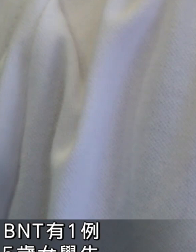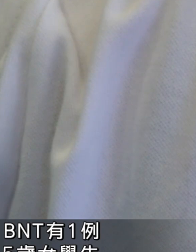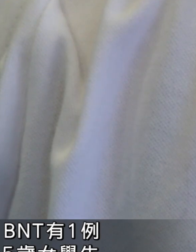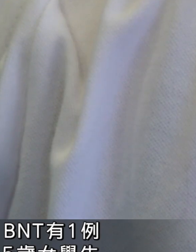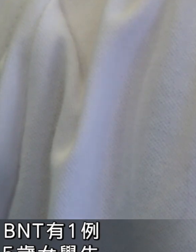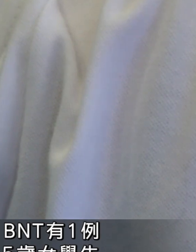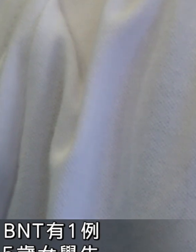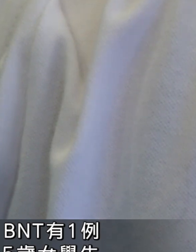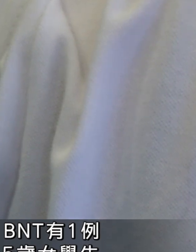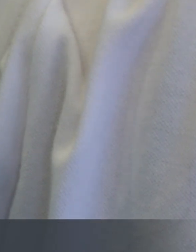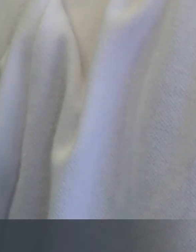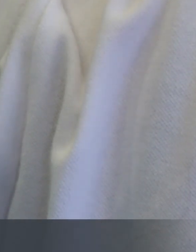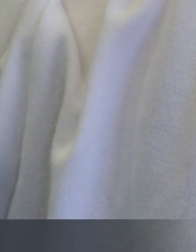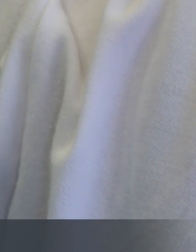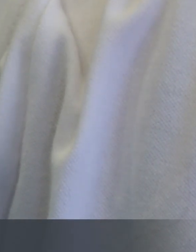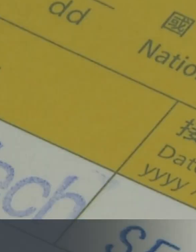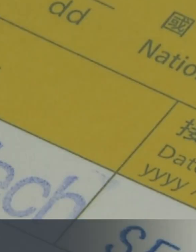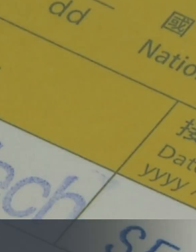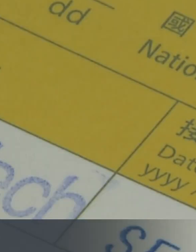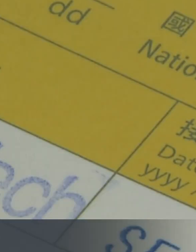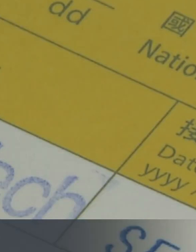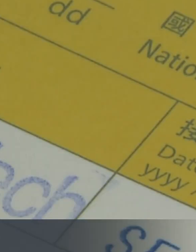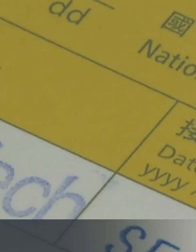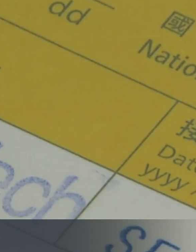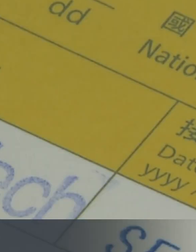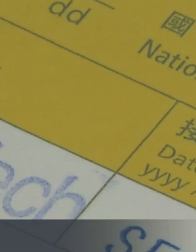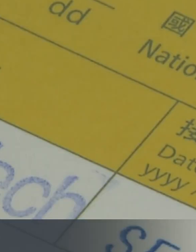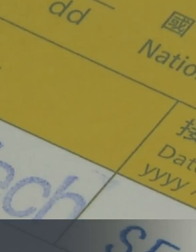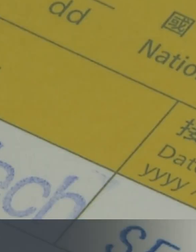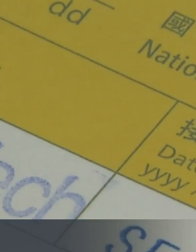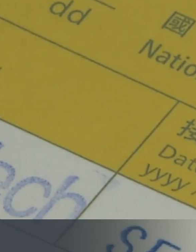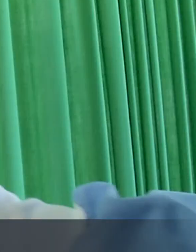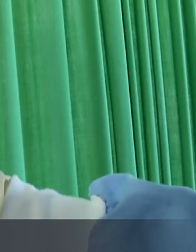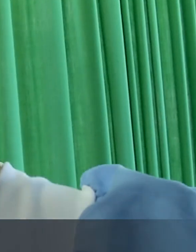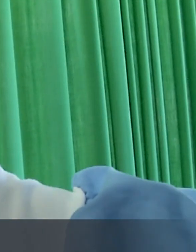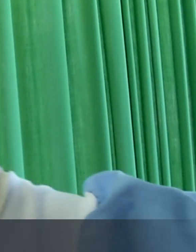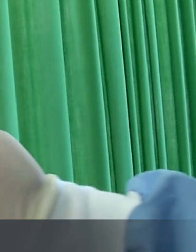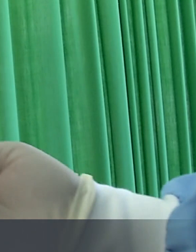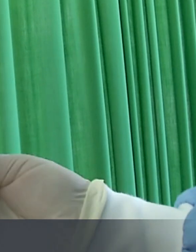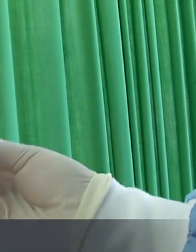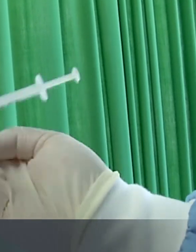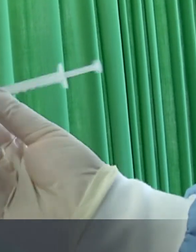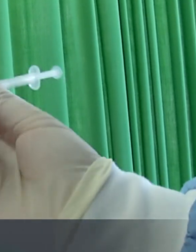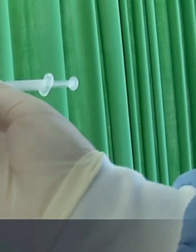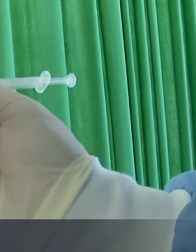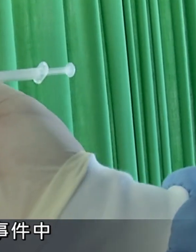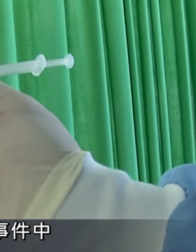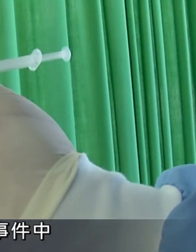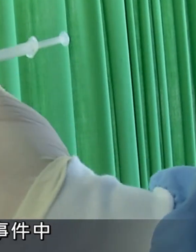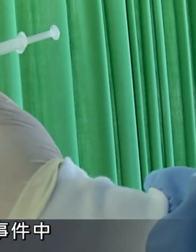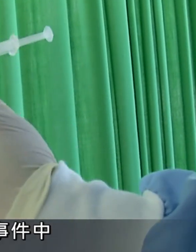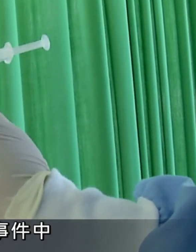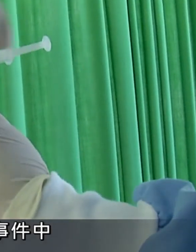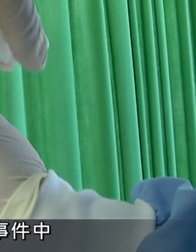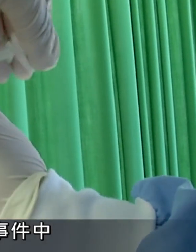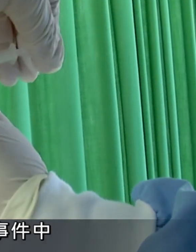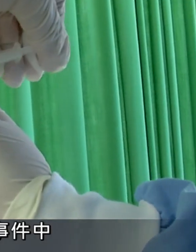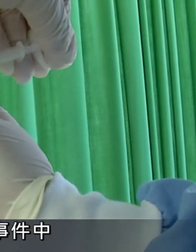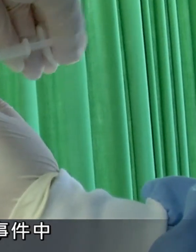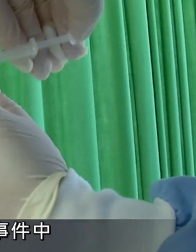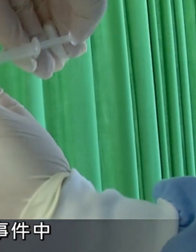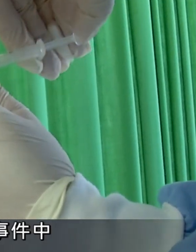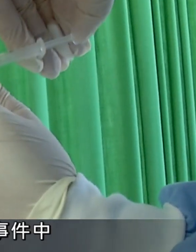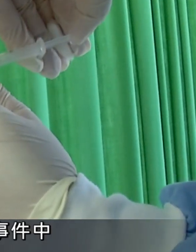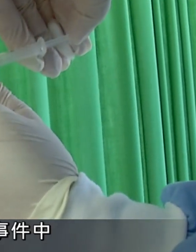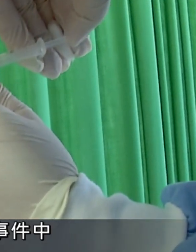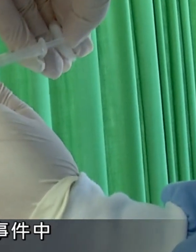桃园市15岁女学生，本身有神经系统病变史，打完疫苗后21天死亡，是国内疫苗接种后通